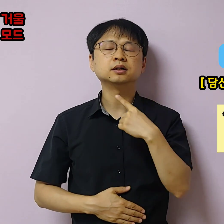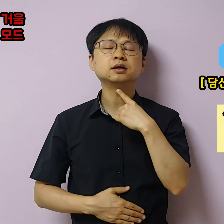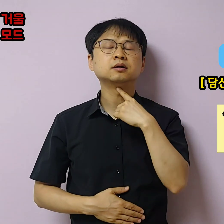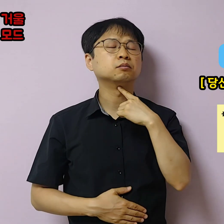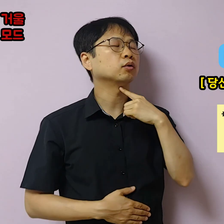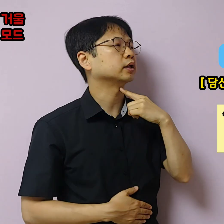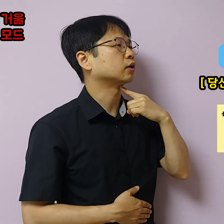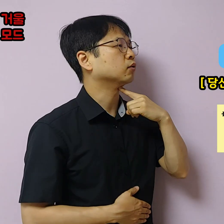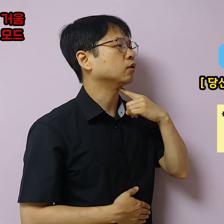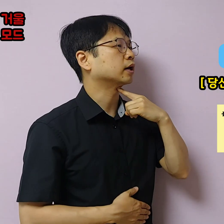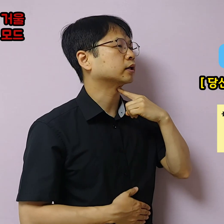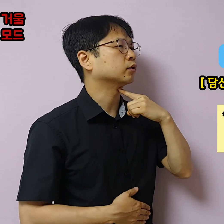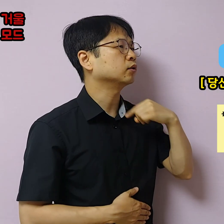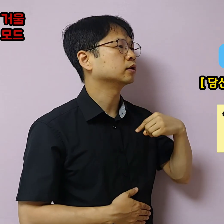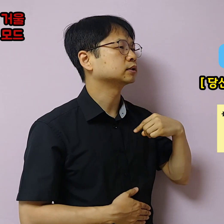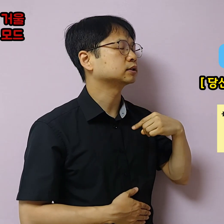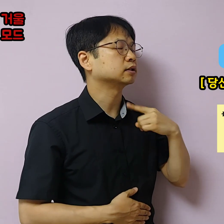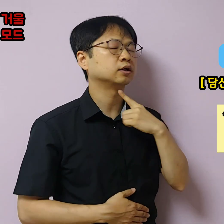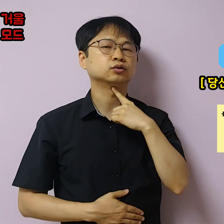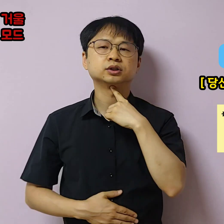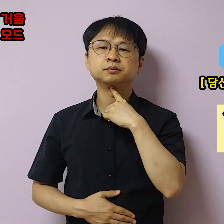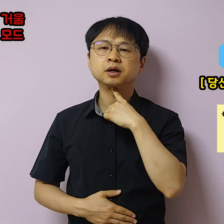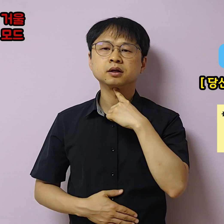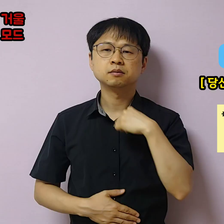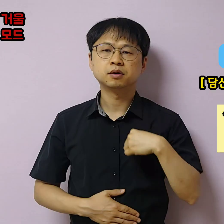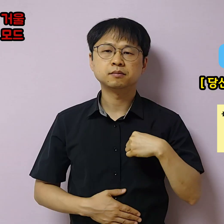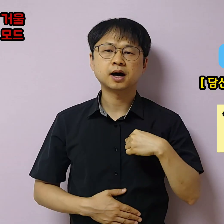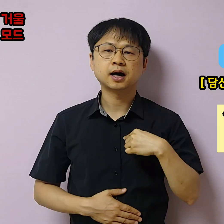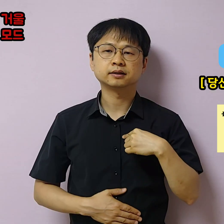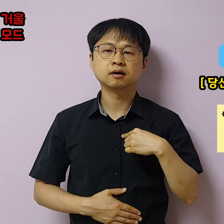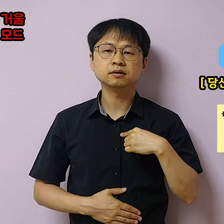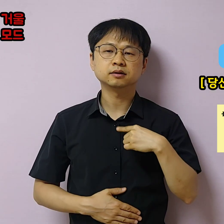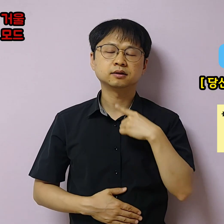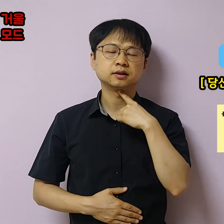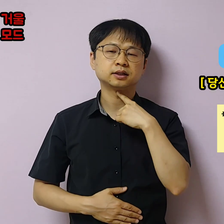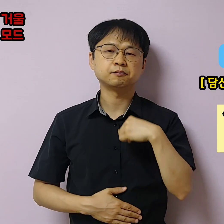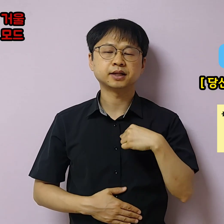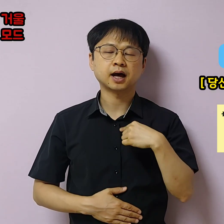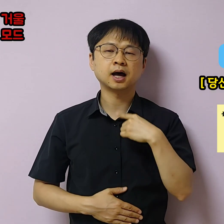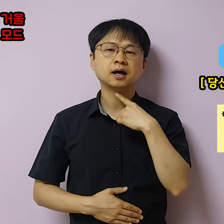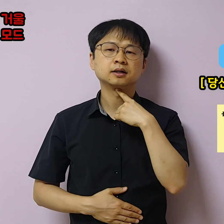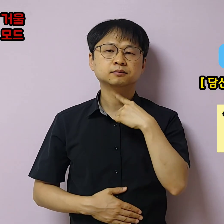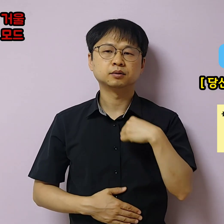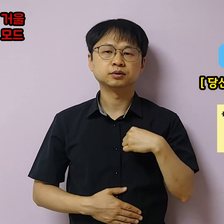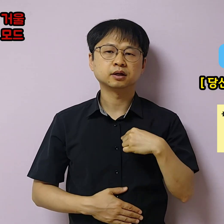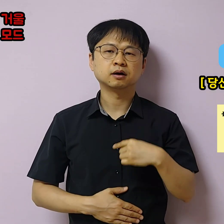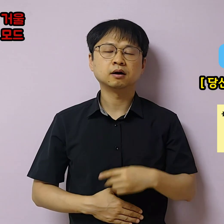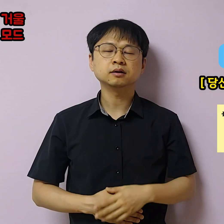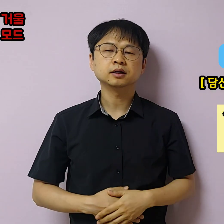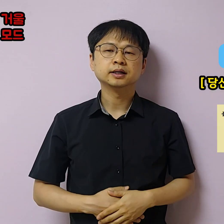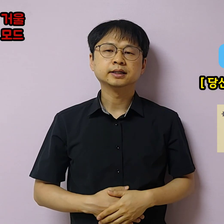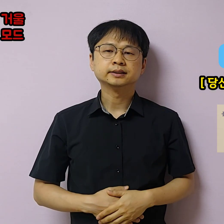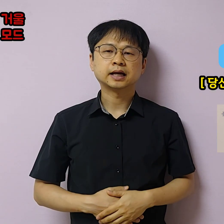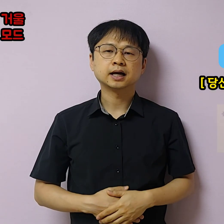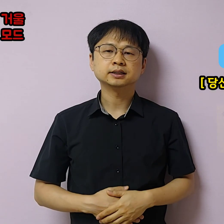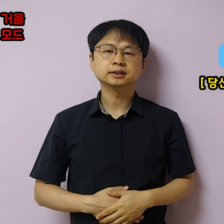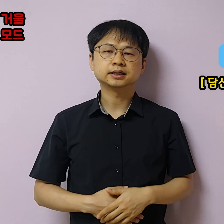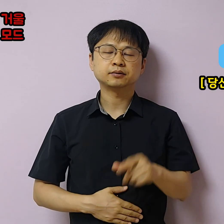검지손가락을 목에 대고 아래로 스쳐 내려주시면 뭐뭐 하던이 됩니다. 머물던, 작은 의자